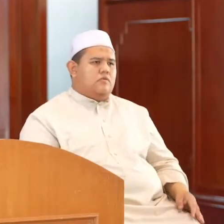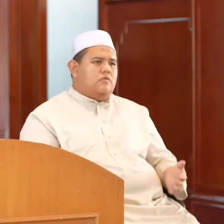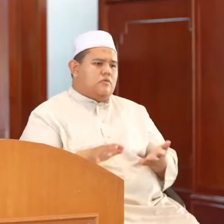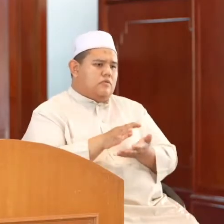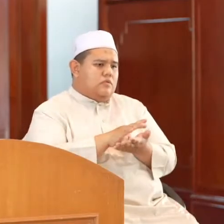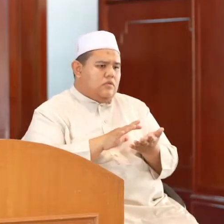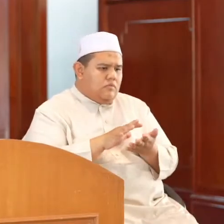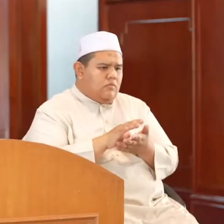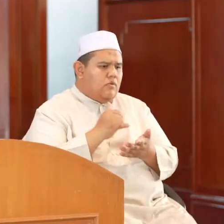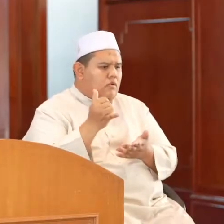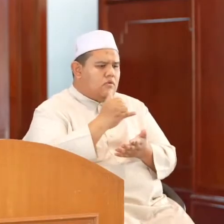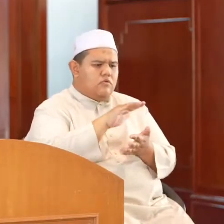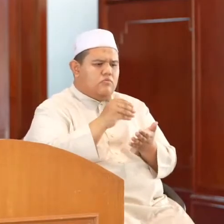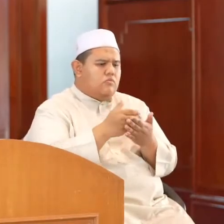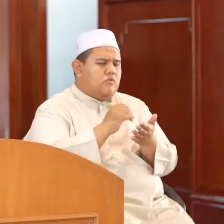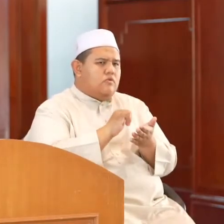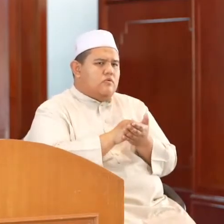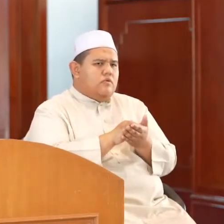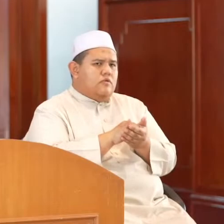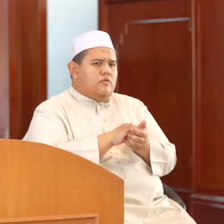55 lagi tu tu. Oi.